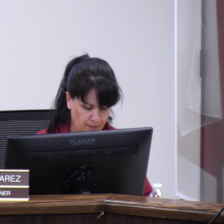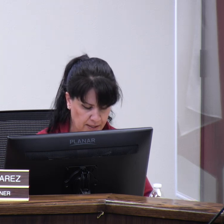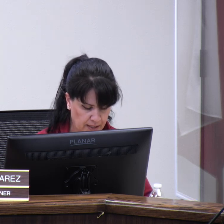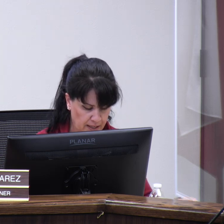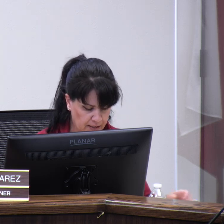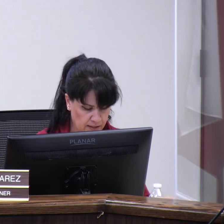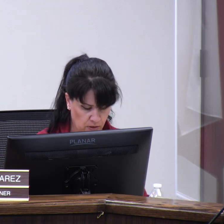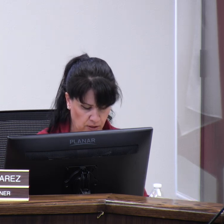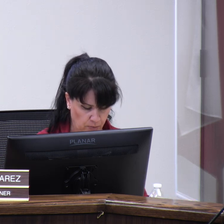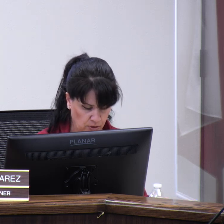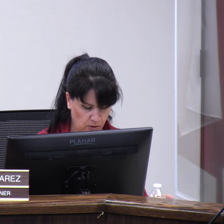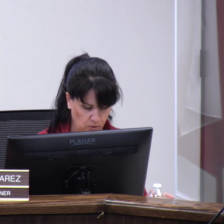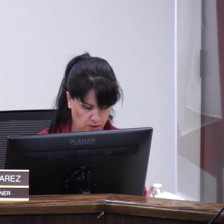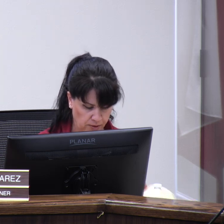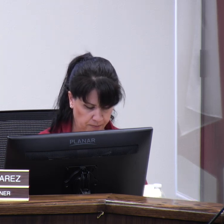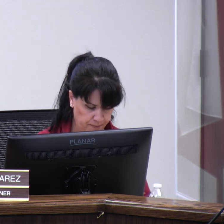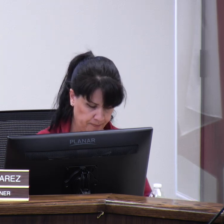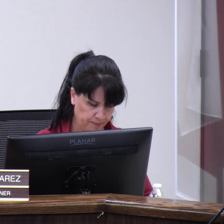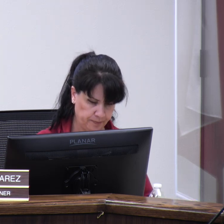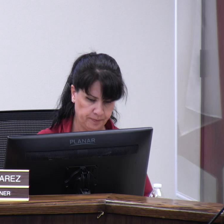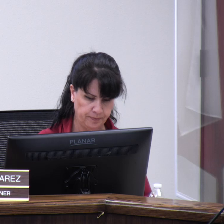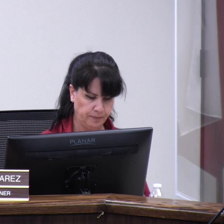información y más detalles, se los daremos a conocer.